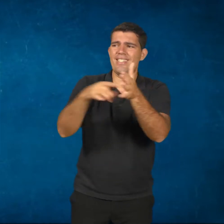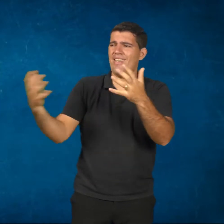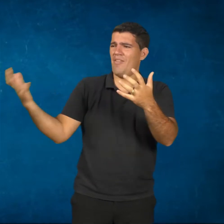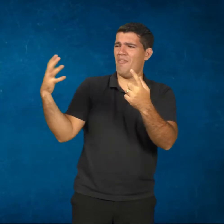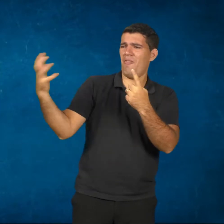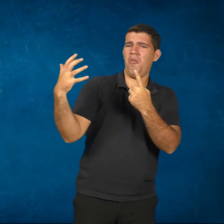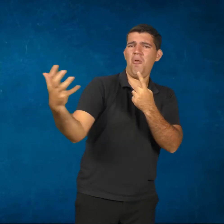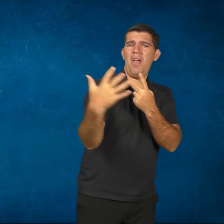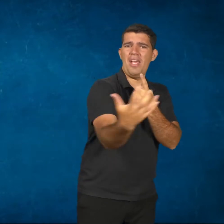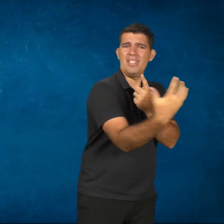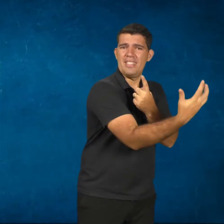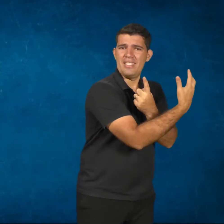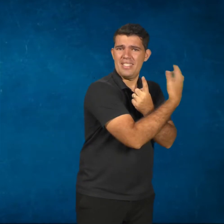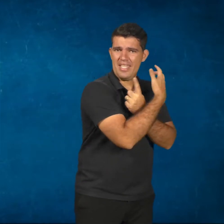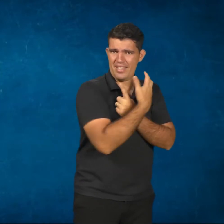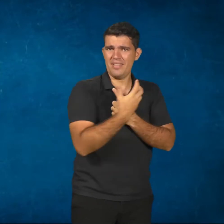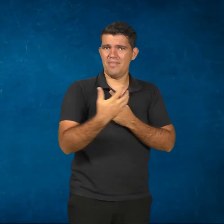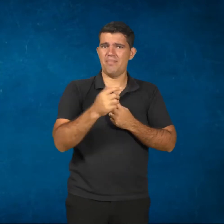haja